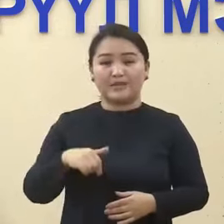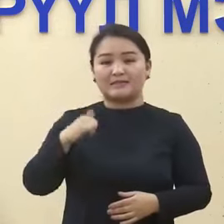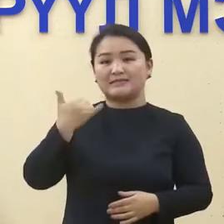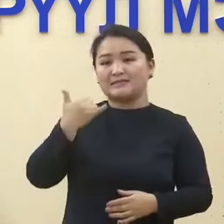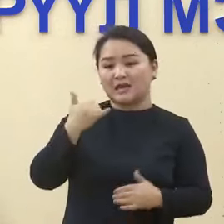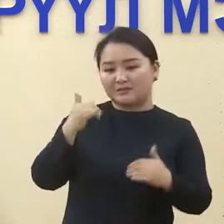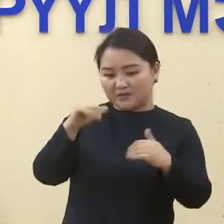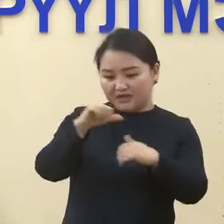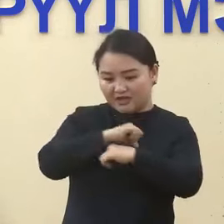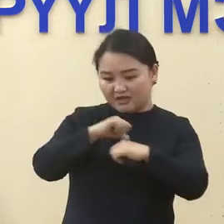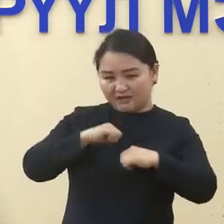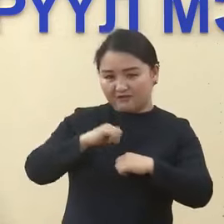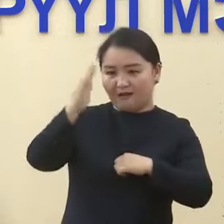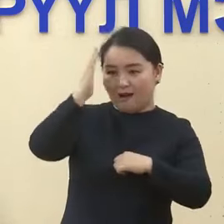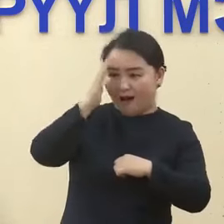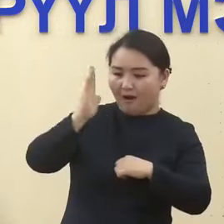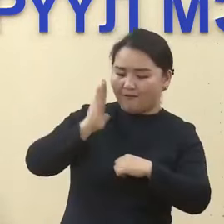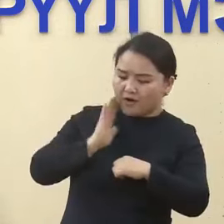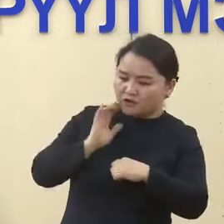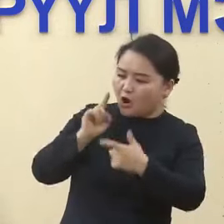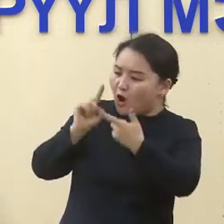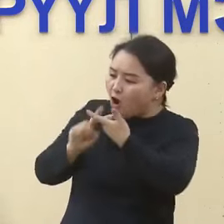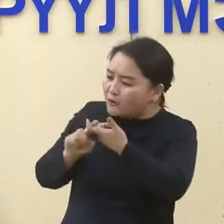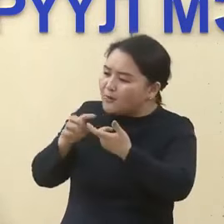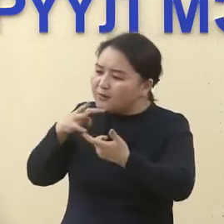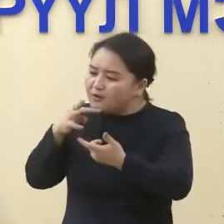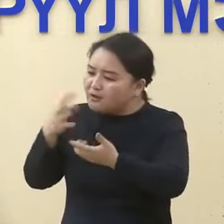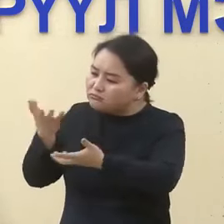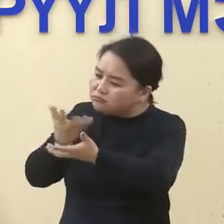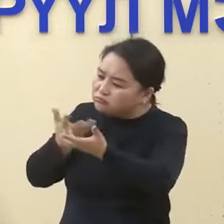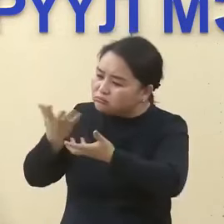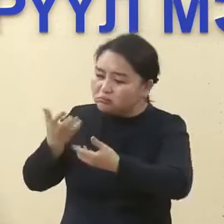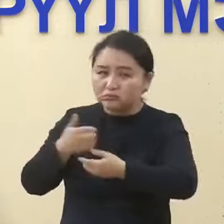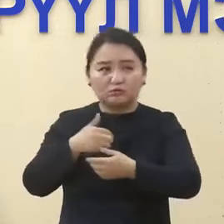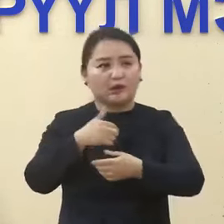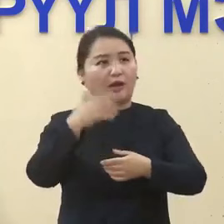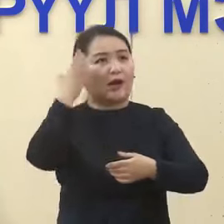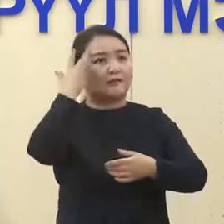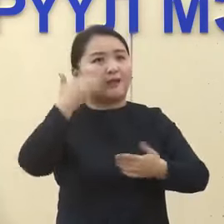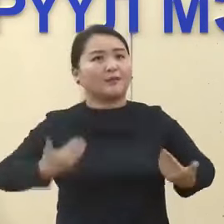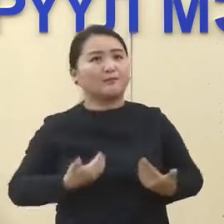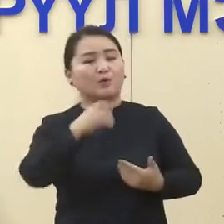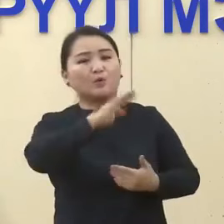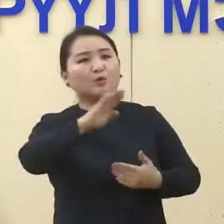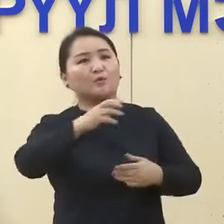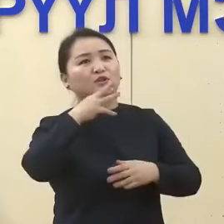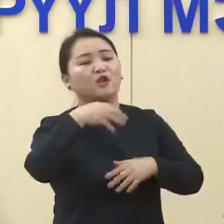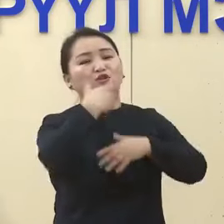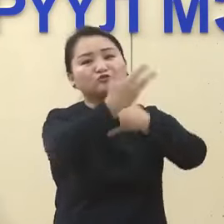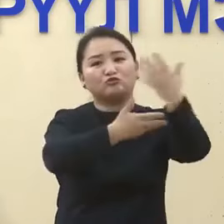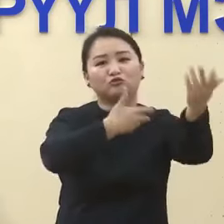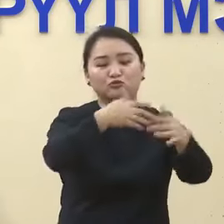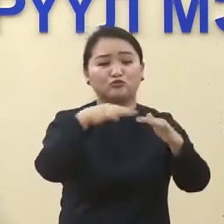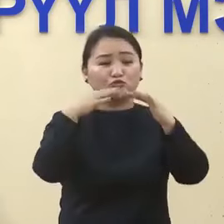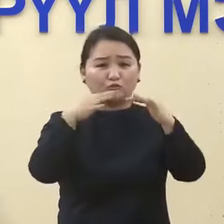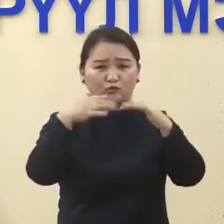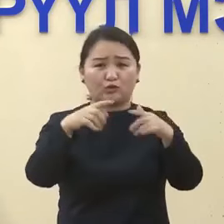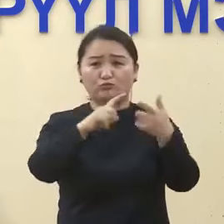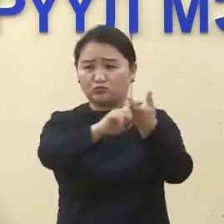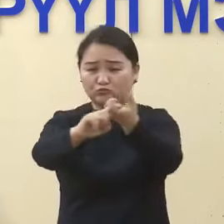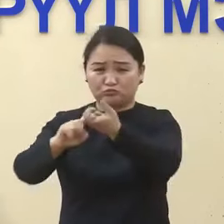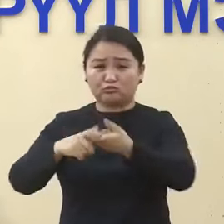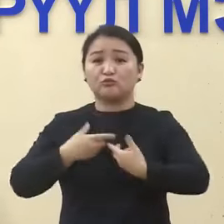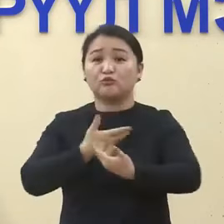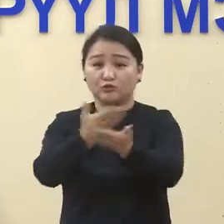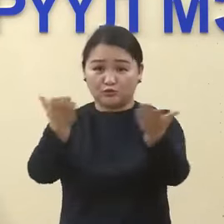ээж аав бас бид нартай холбогдож мэдээлэл авч эрүүл мэндийн яамбал энэ хүмүүс ихээ эрүүл мэндэд анхаарч зөвлөмж зөвлөгөөгөө байнга одоо өгч байгаа. За